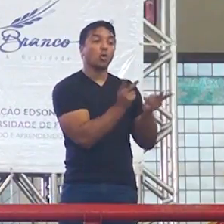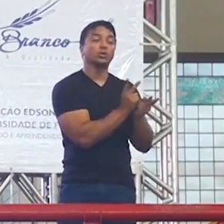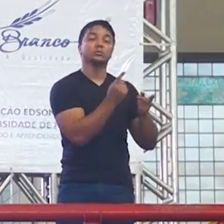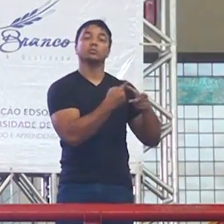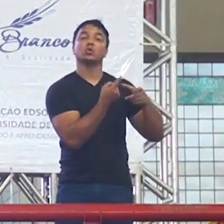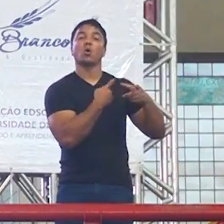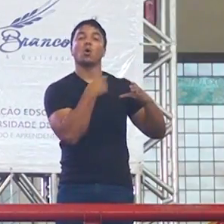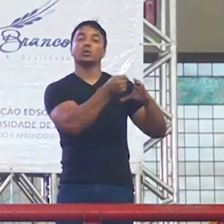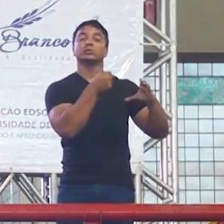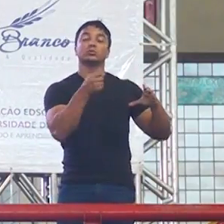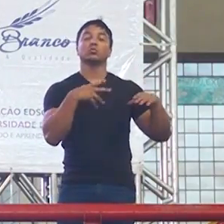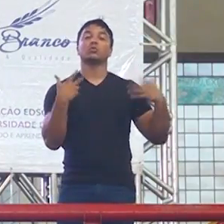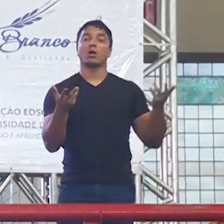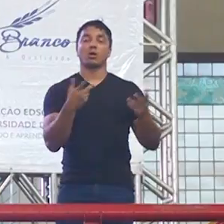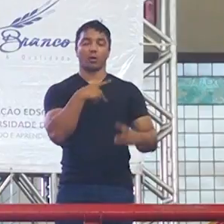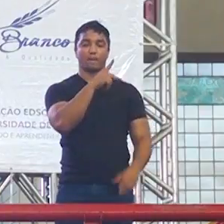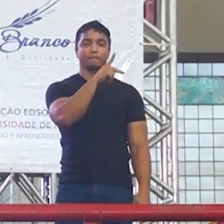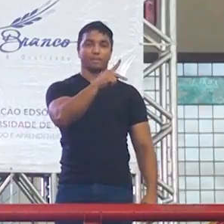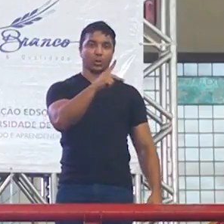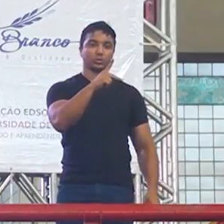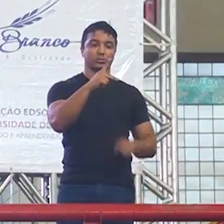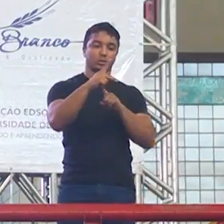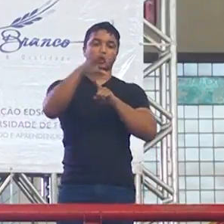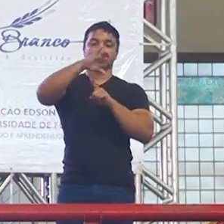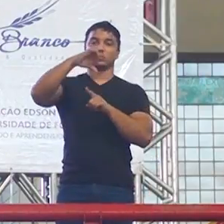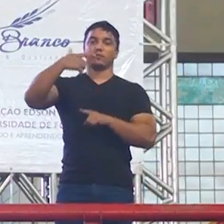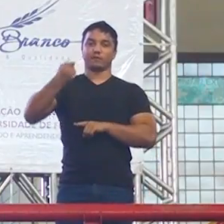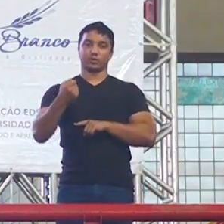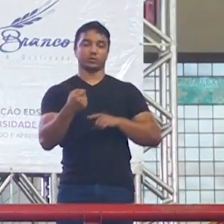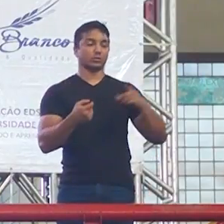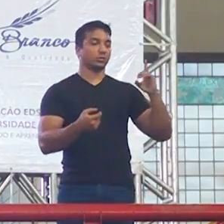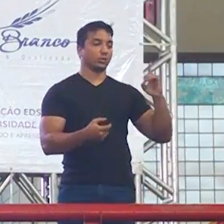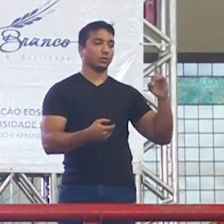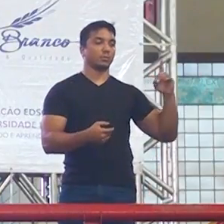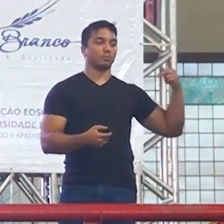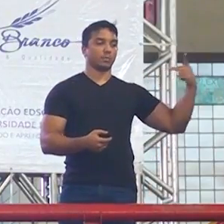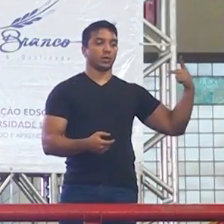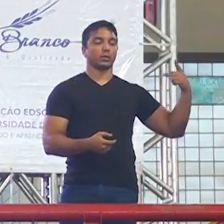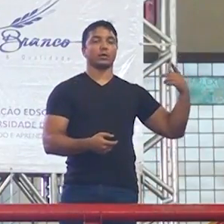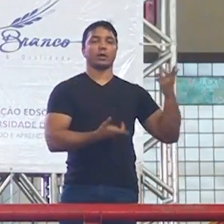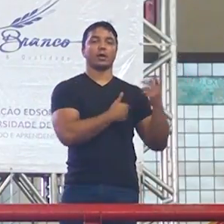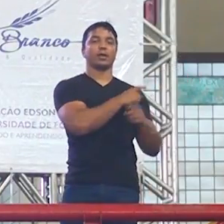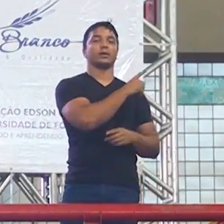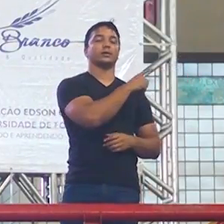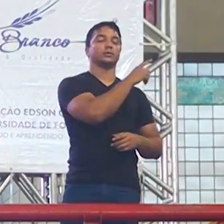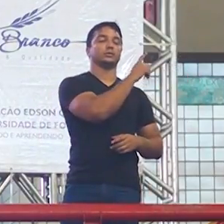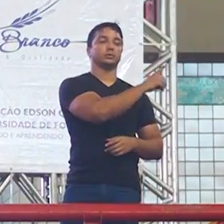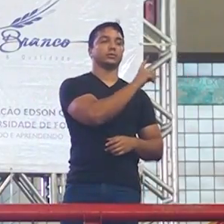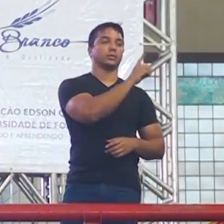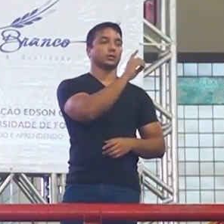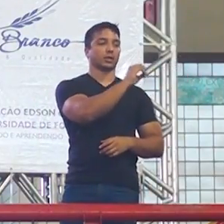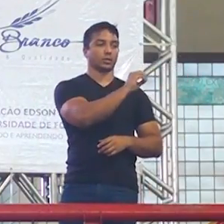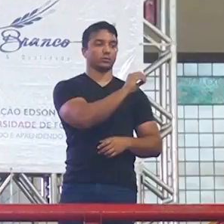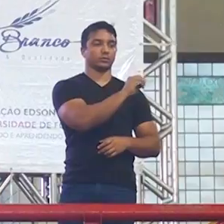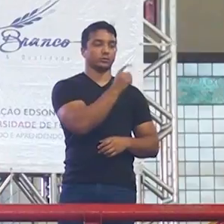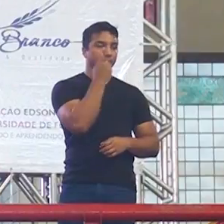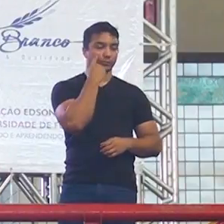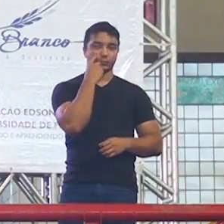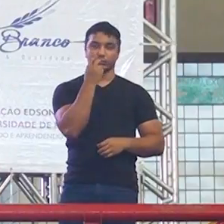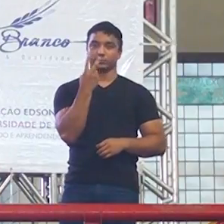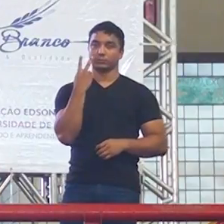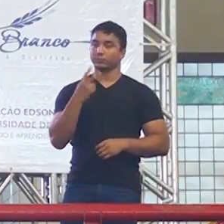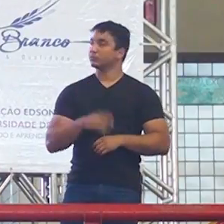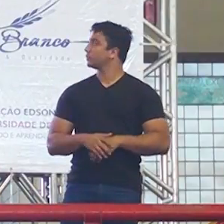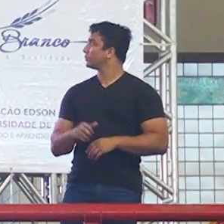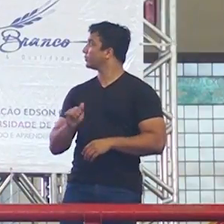mesma coisa. Potência, 920. A DDP, 110. Quem não acompanhou, olha a solução